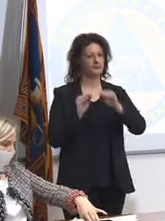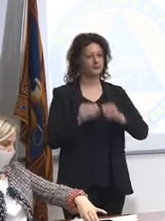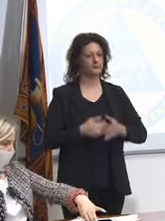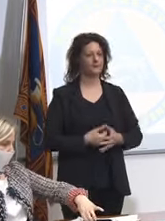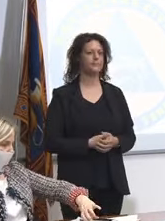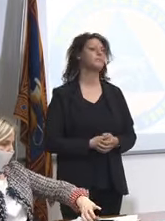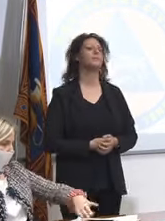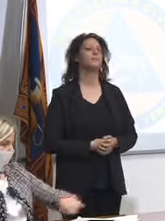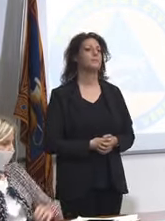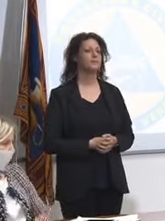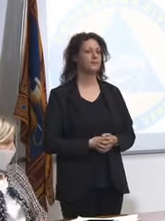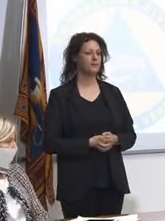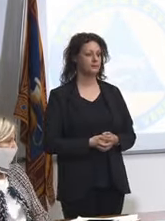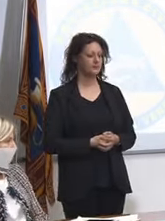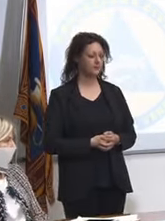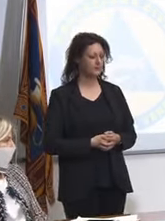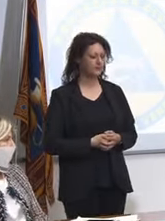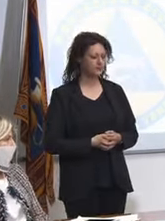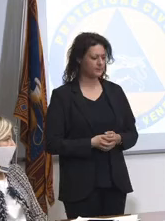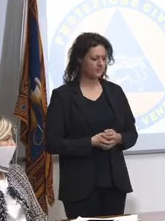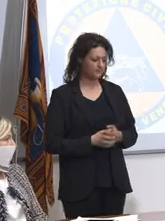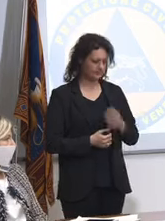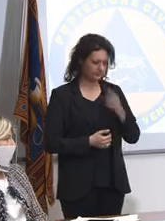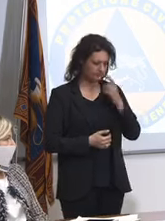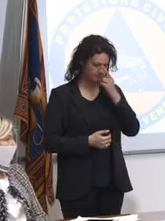subito